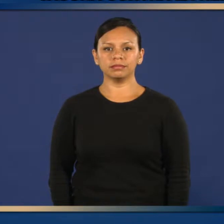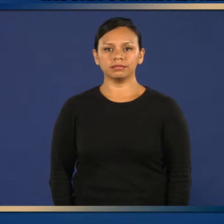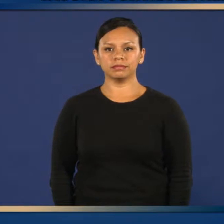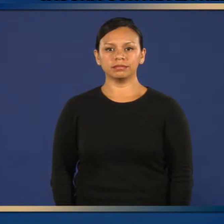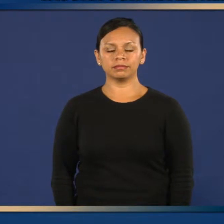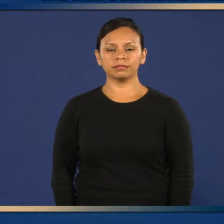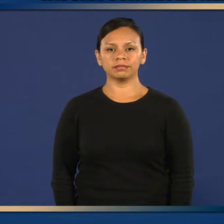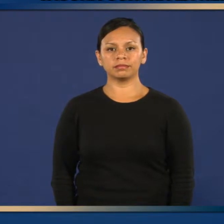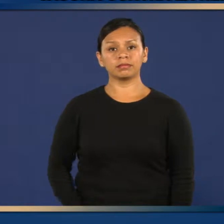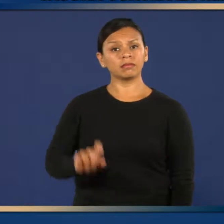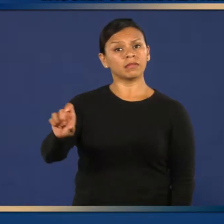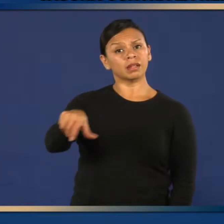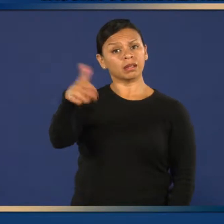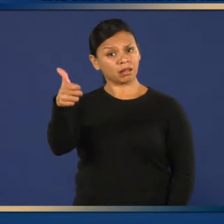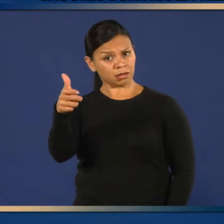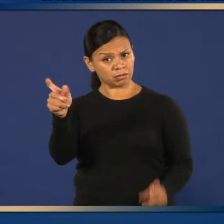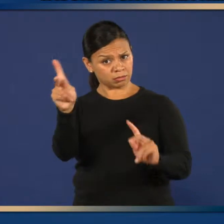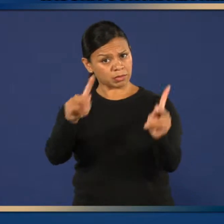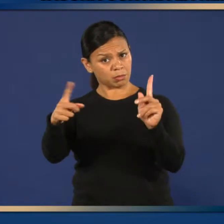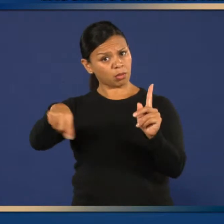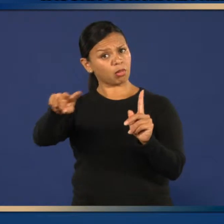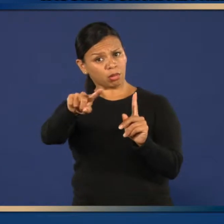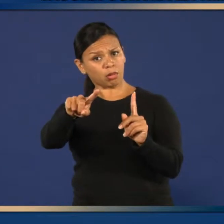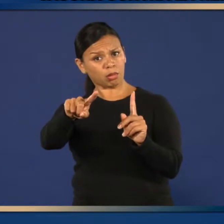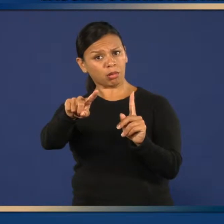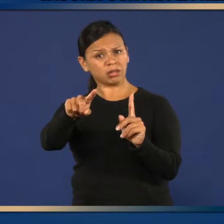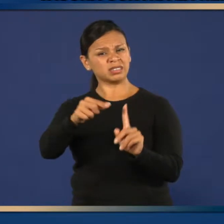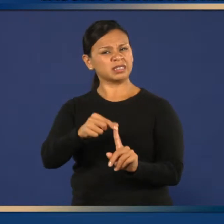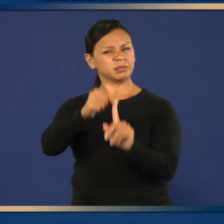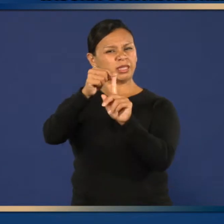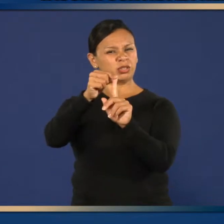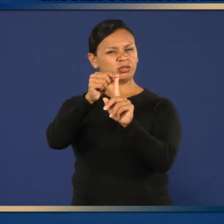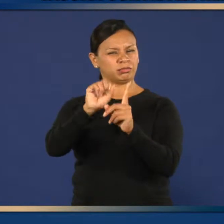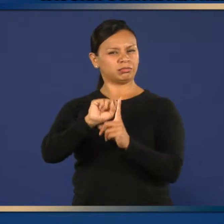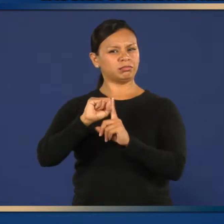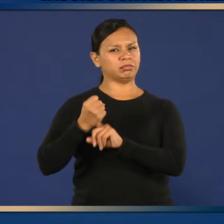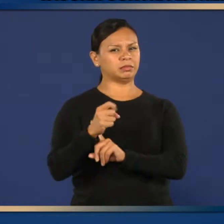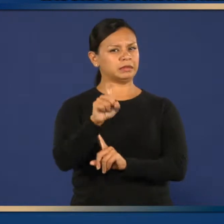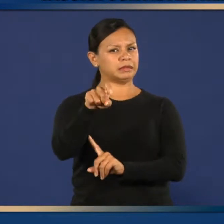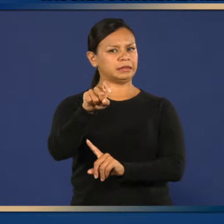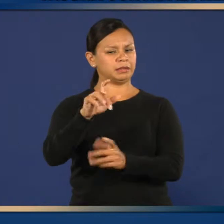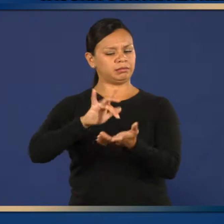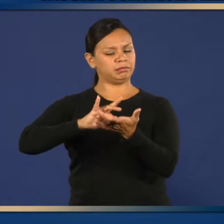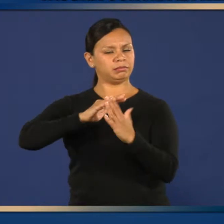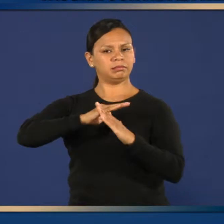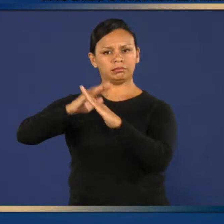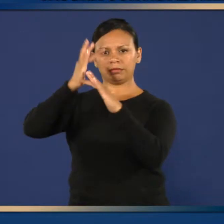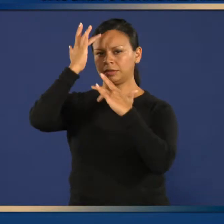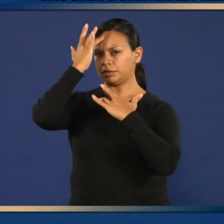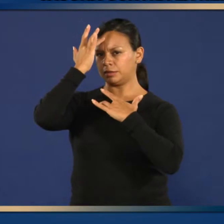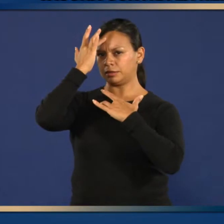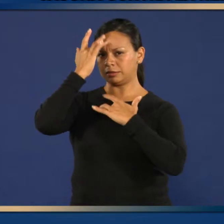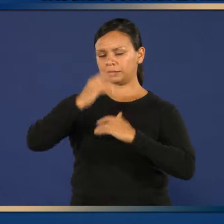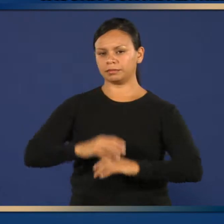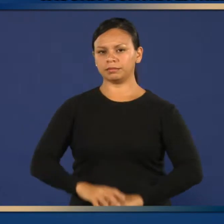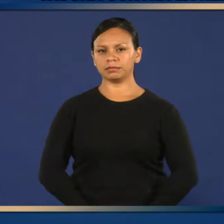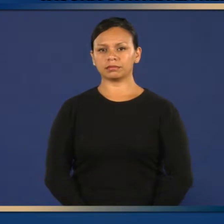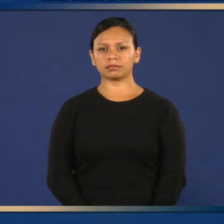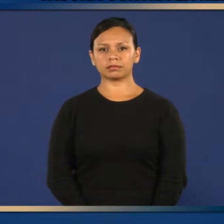y otras personas podrían vacunarse contra la hepatitis en situaciones especiales